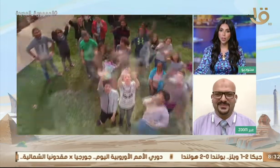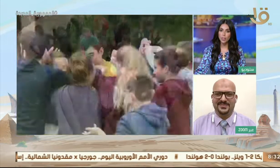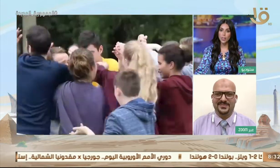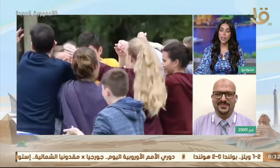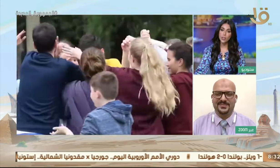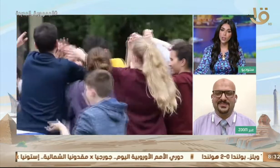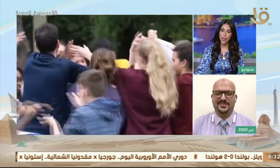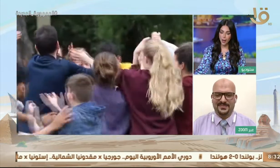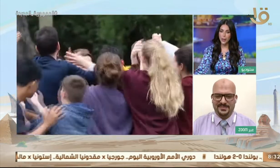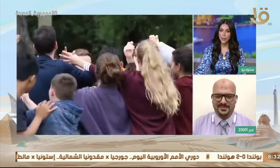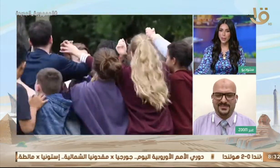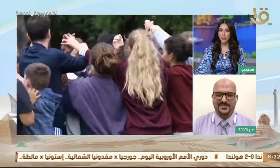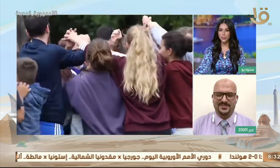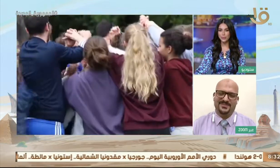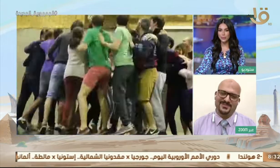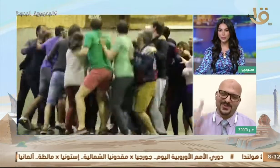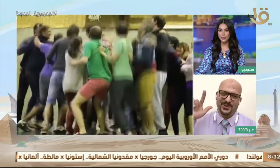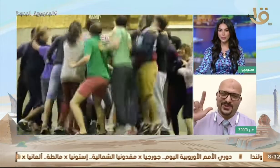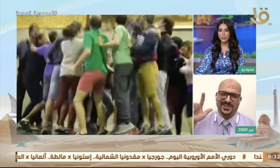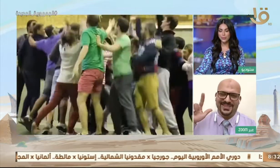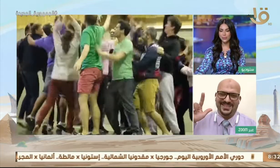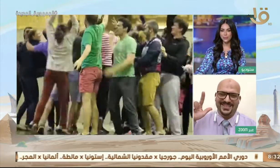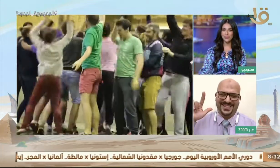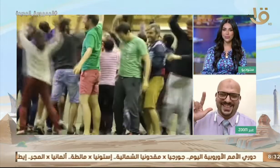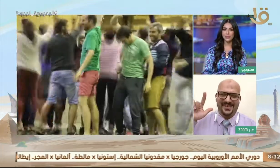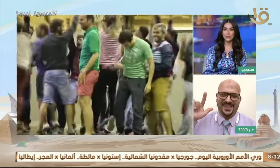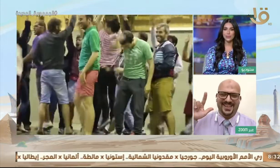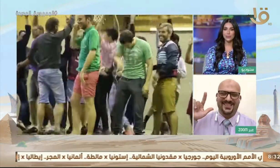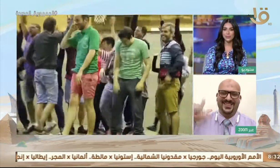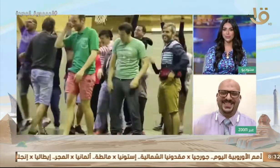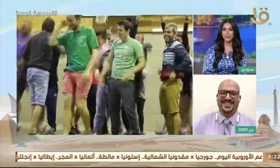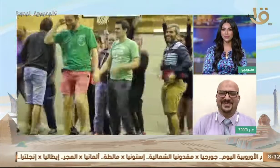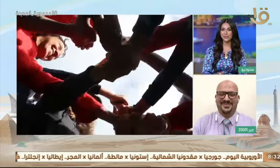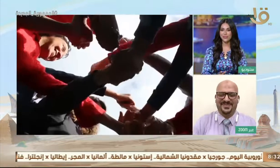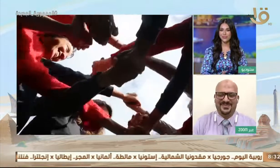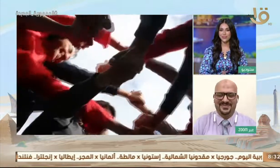خبير ومترجم لغة الإشارة العربية. شكرا. سلام عليكم. مع السلامة.